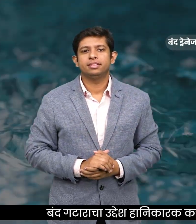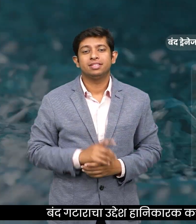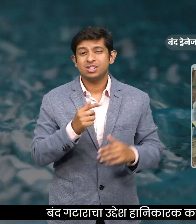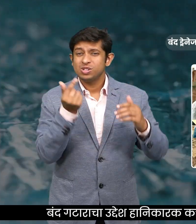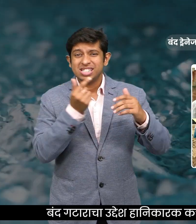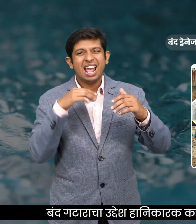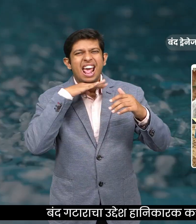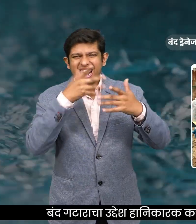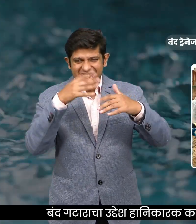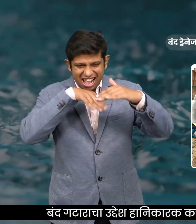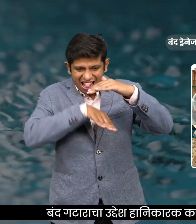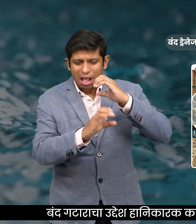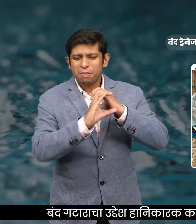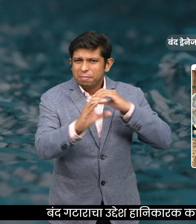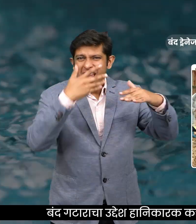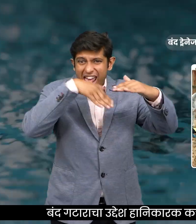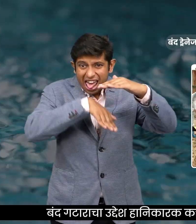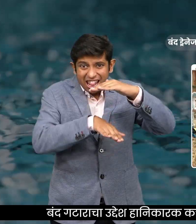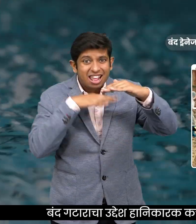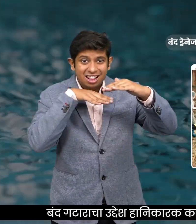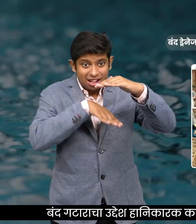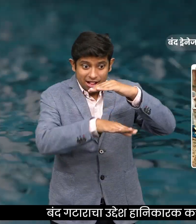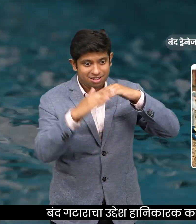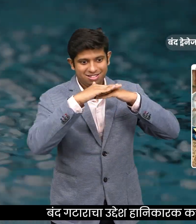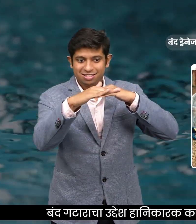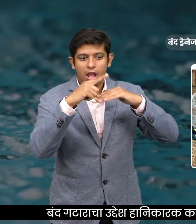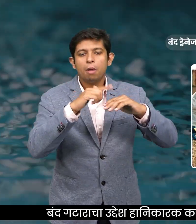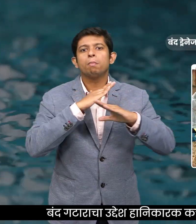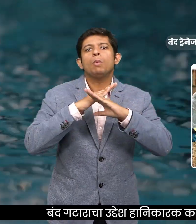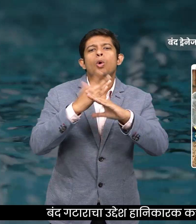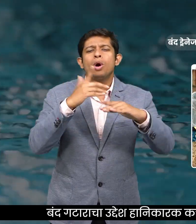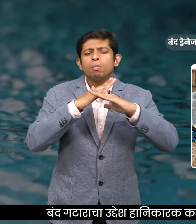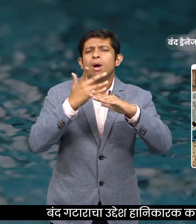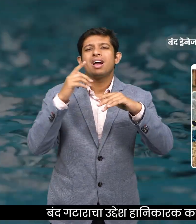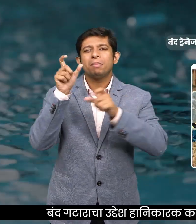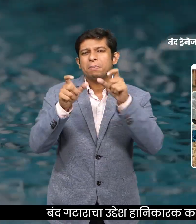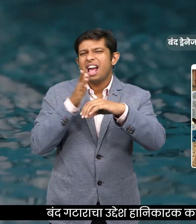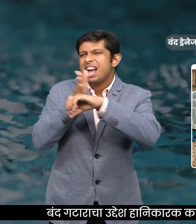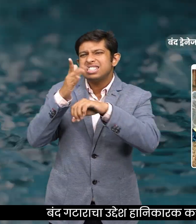बंद गटारचे उद्देश हानिकारक कचऱ्याचा थेट मानवांना संपर्क रोखणे आहे.